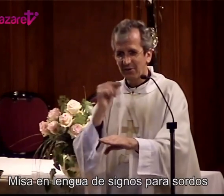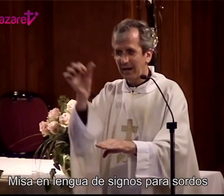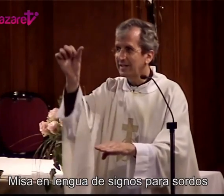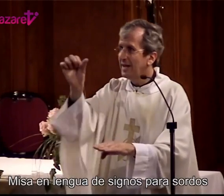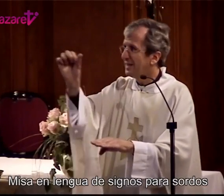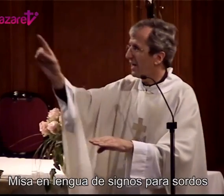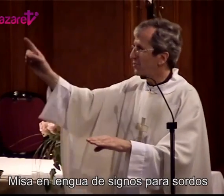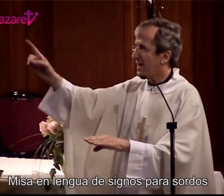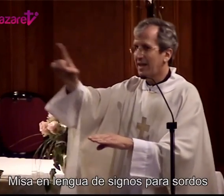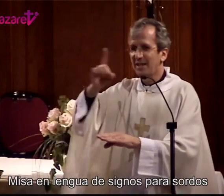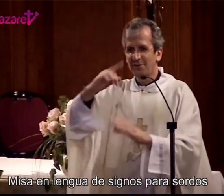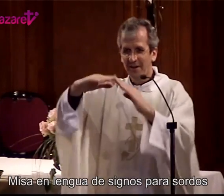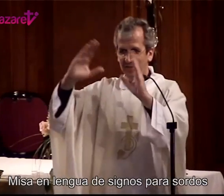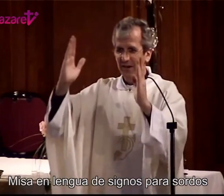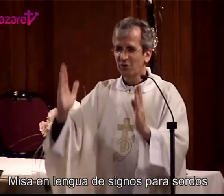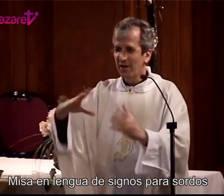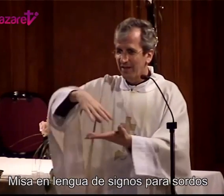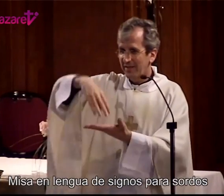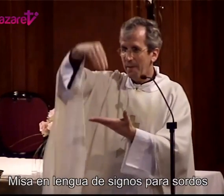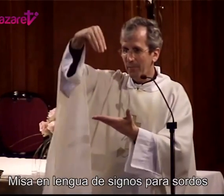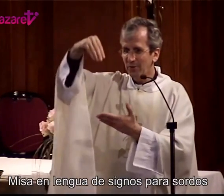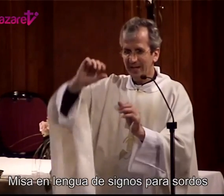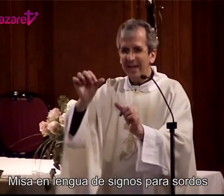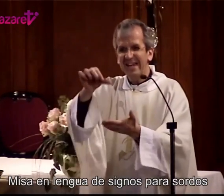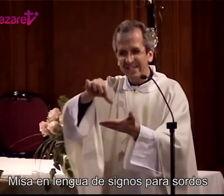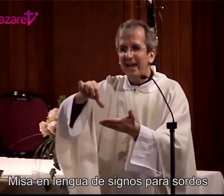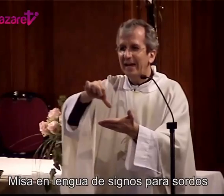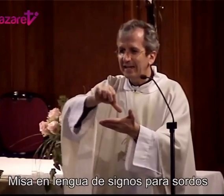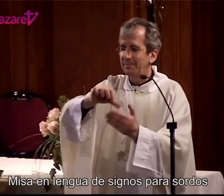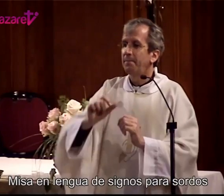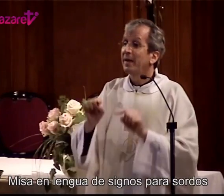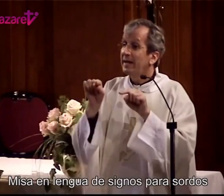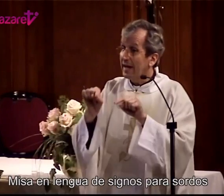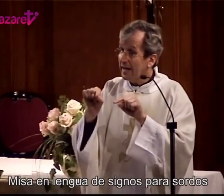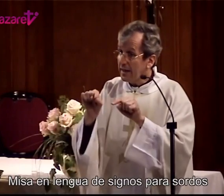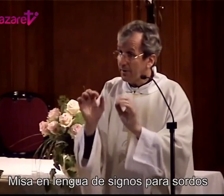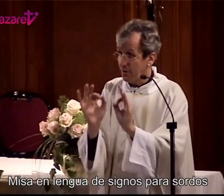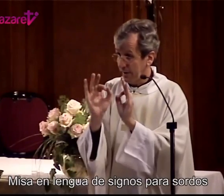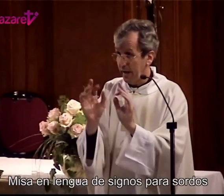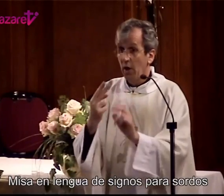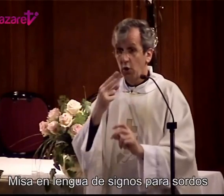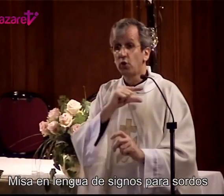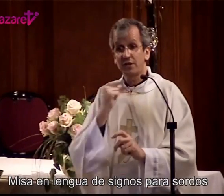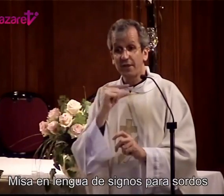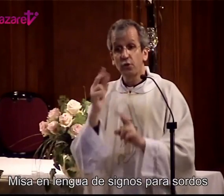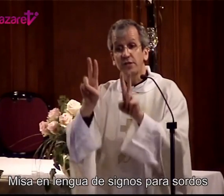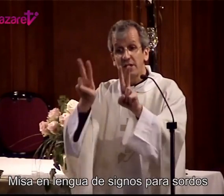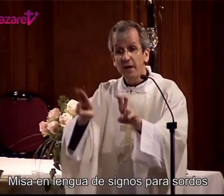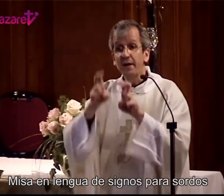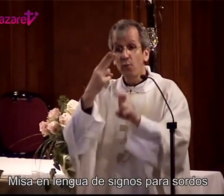sacerdotales, de la consagración de los templos, este crisma. Y en aquella celebración que los sacerdotes renuevan